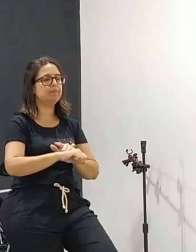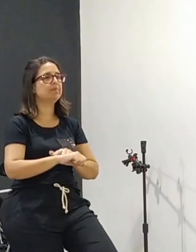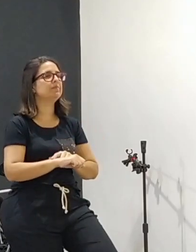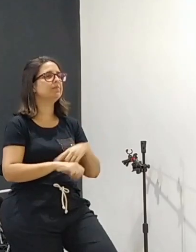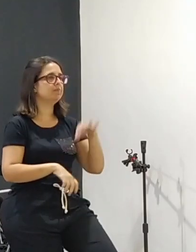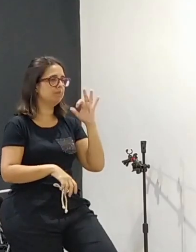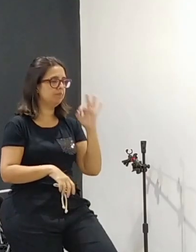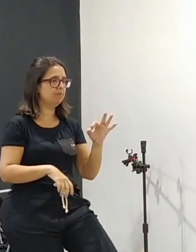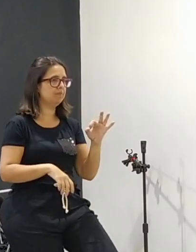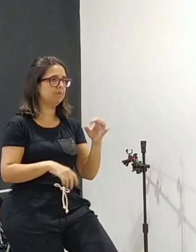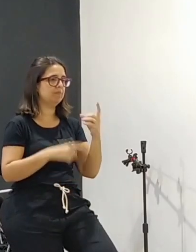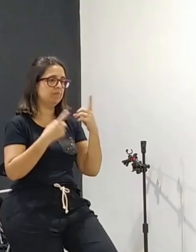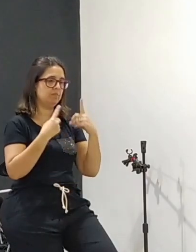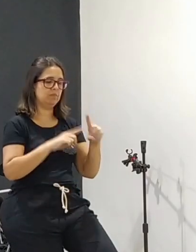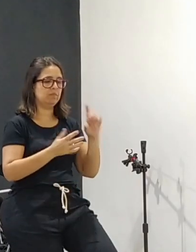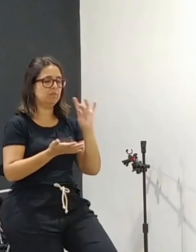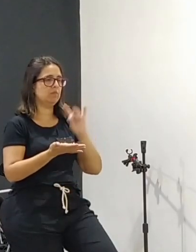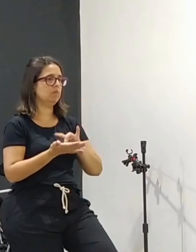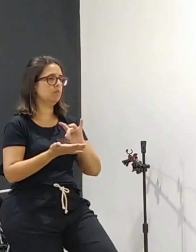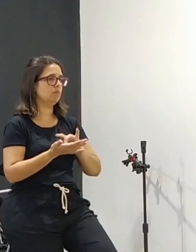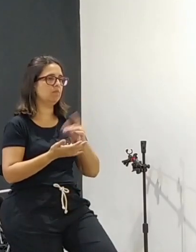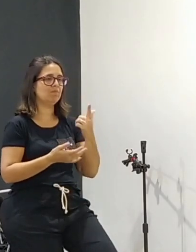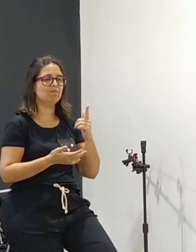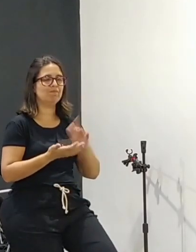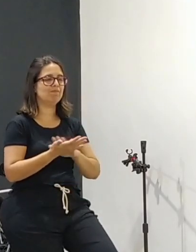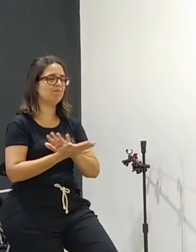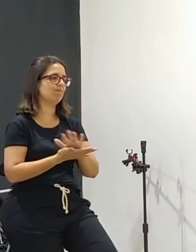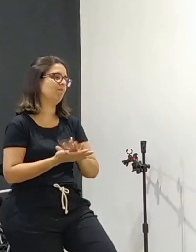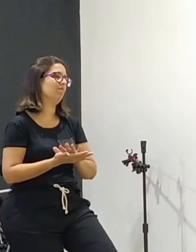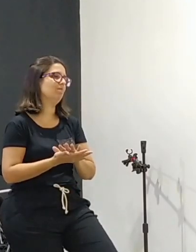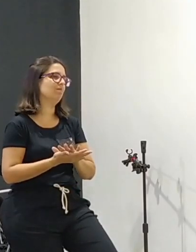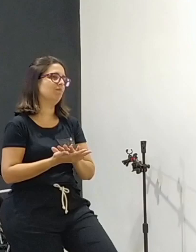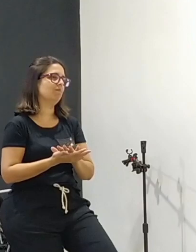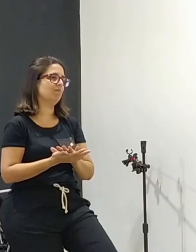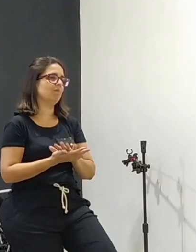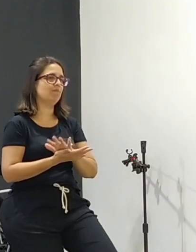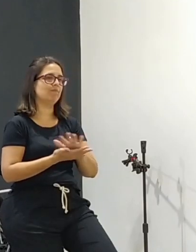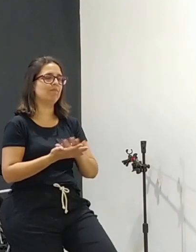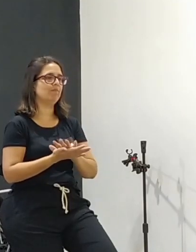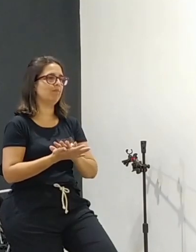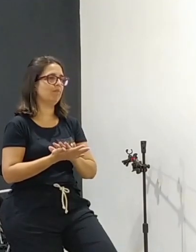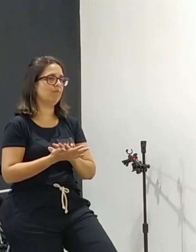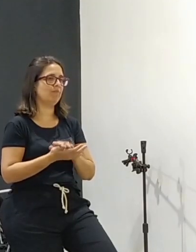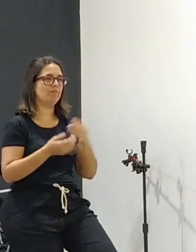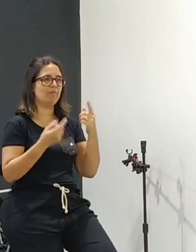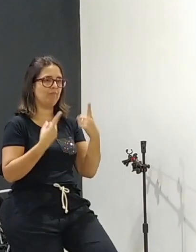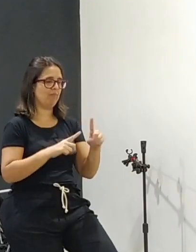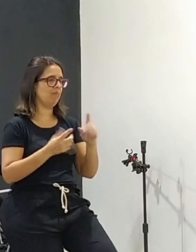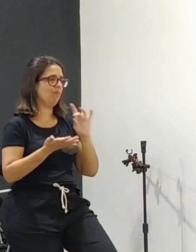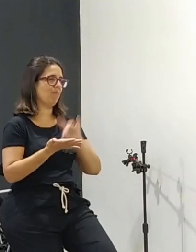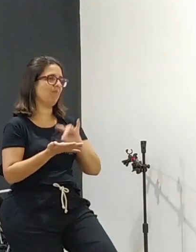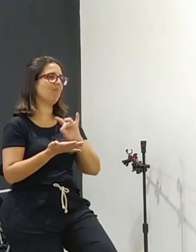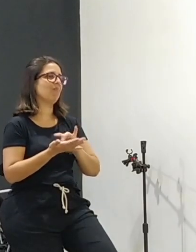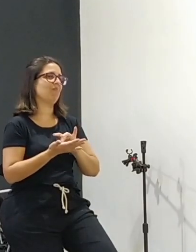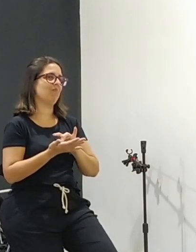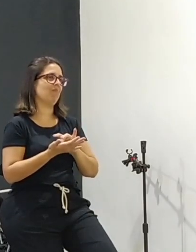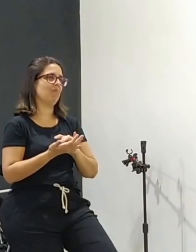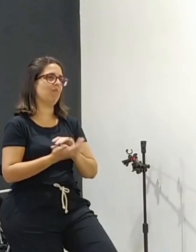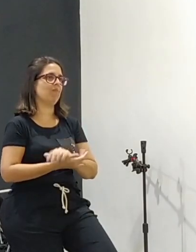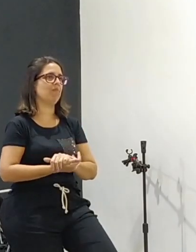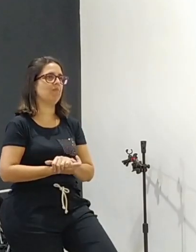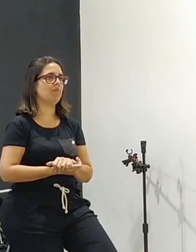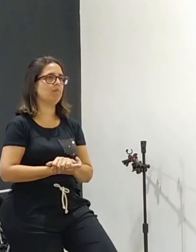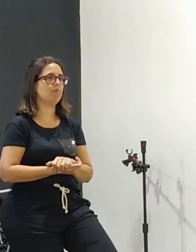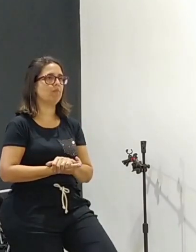porque contra a verdade não há nada. Nada podemos contra a verdade senão pela verdade.